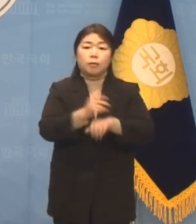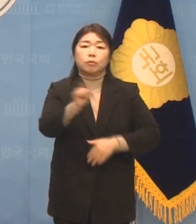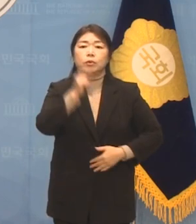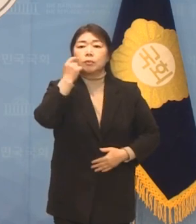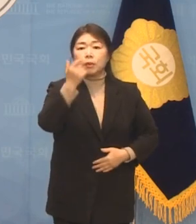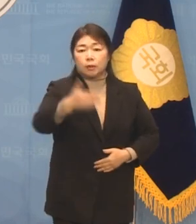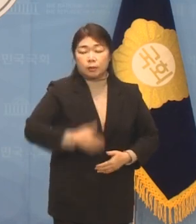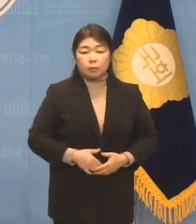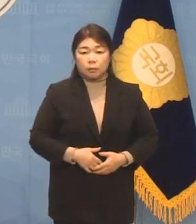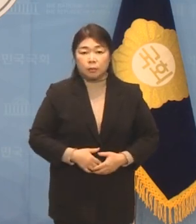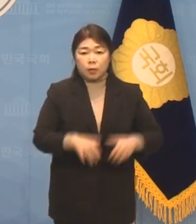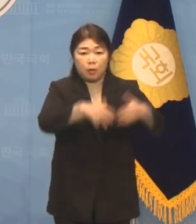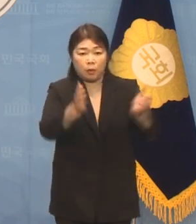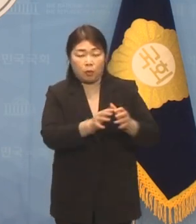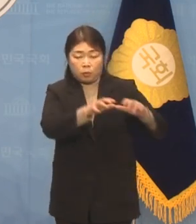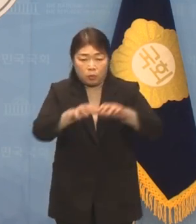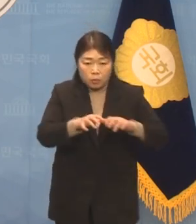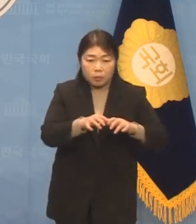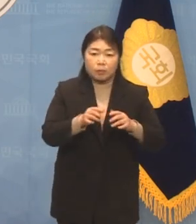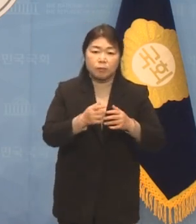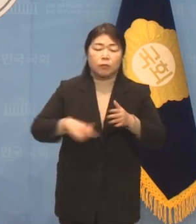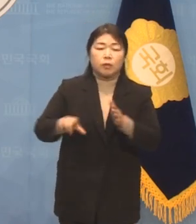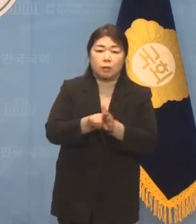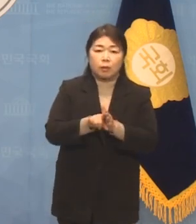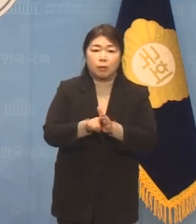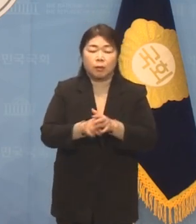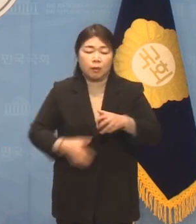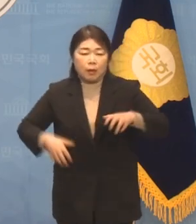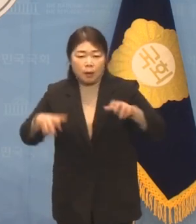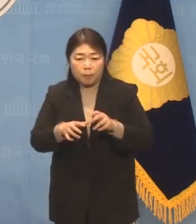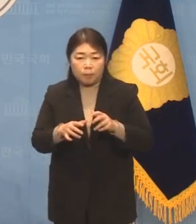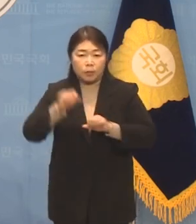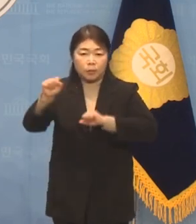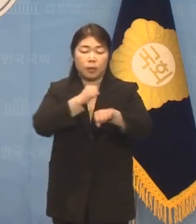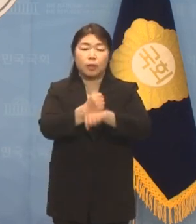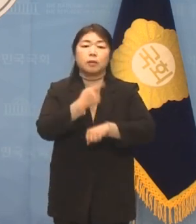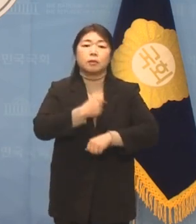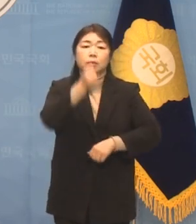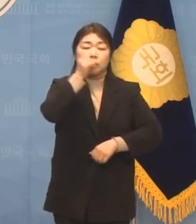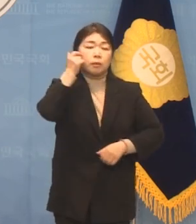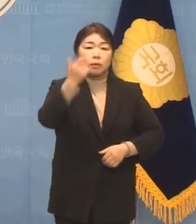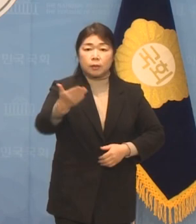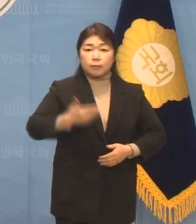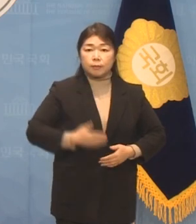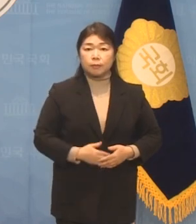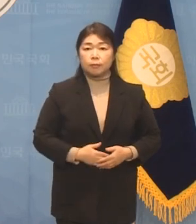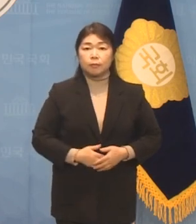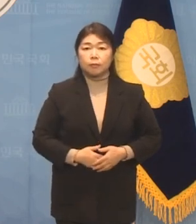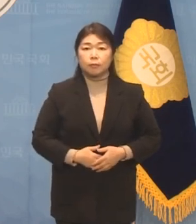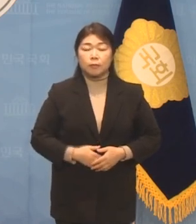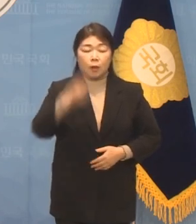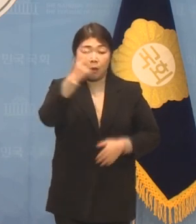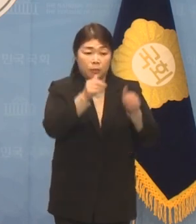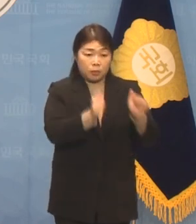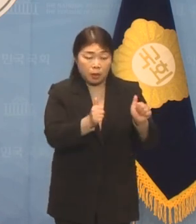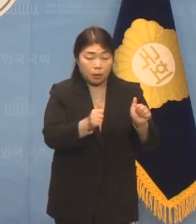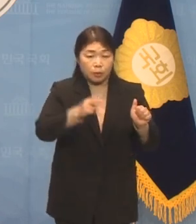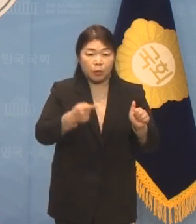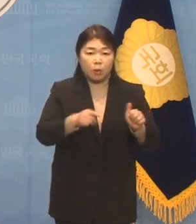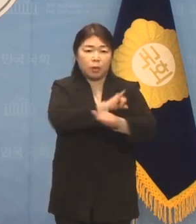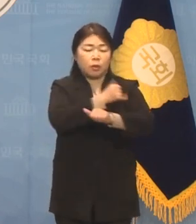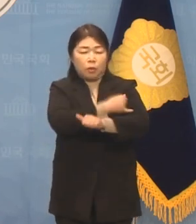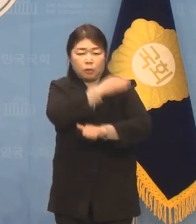대의를 위해 한 번이라도 뜨거워 본 적이 있었는지 묻고 싶습니다. 검사가 되어서도 인권과 정의